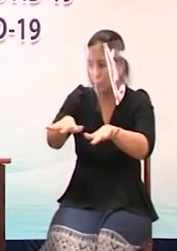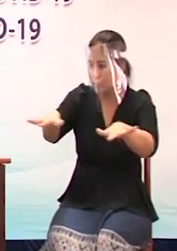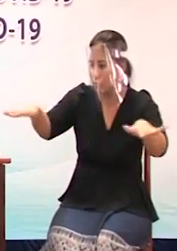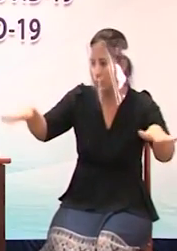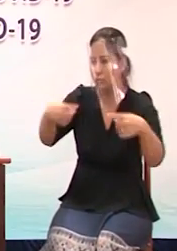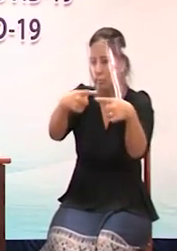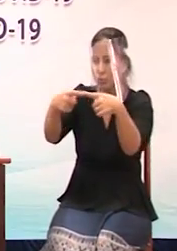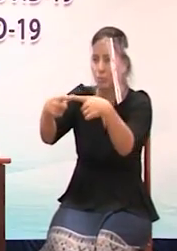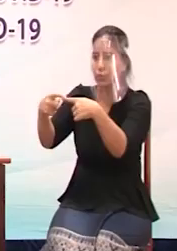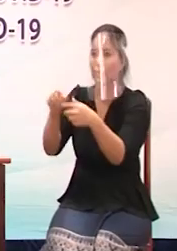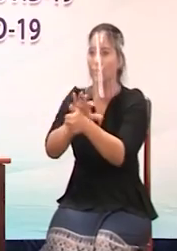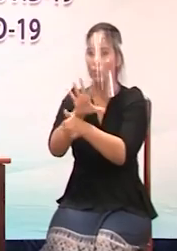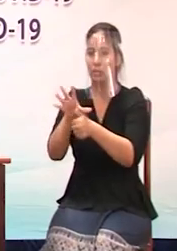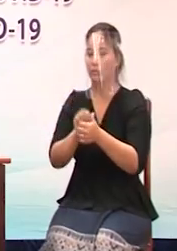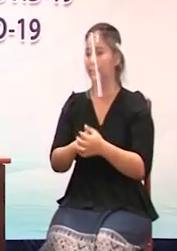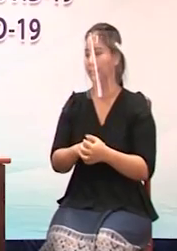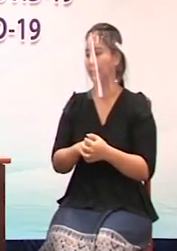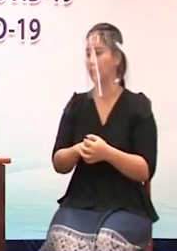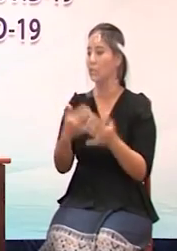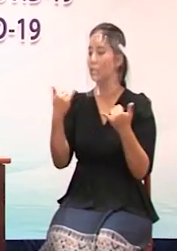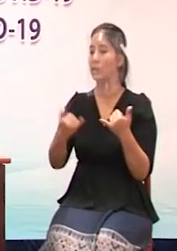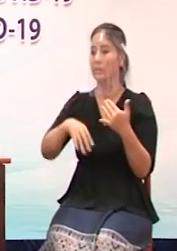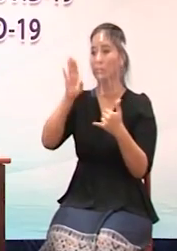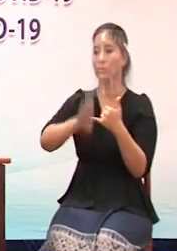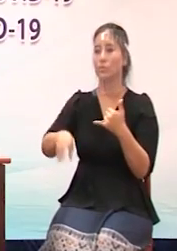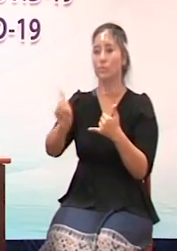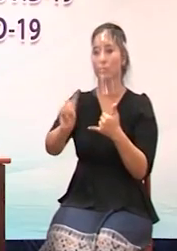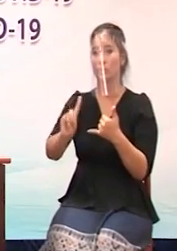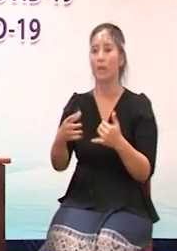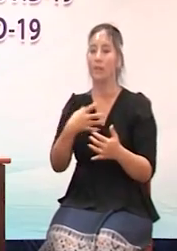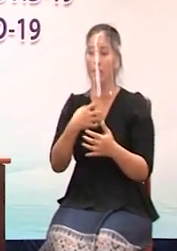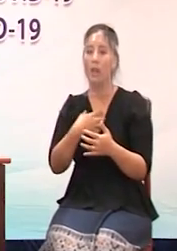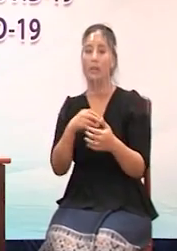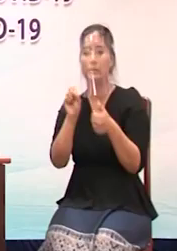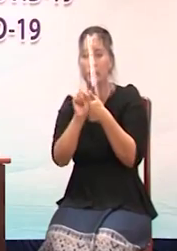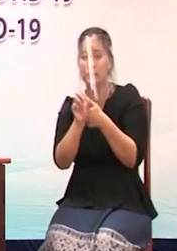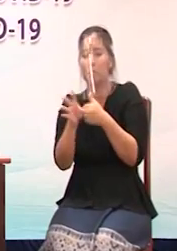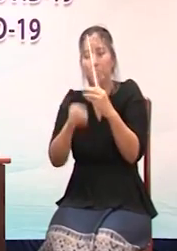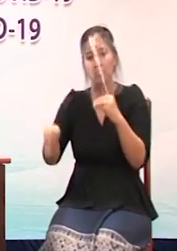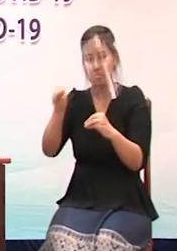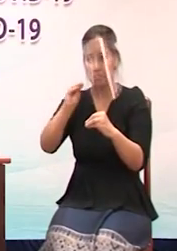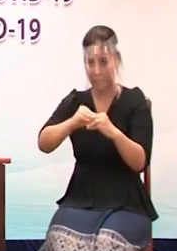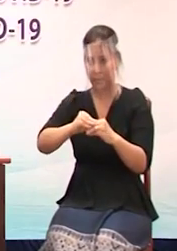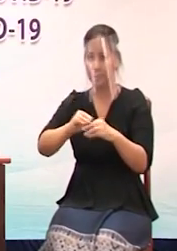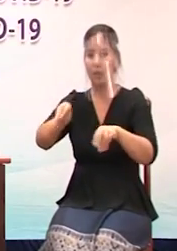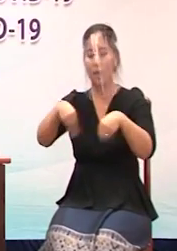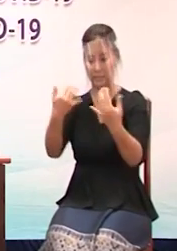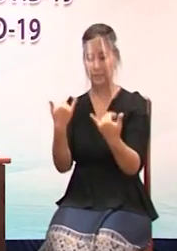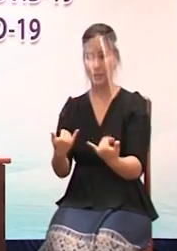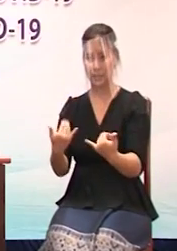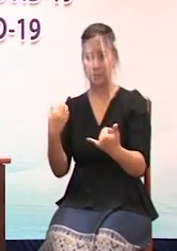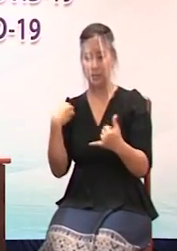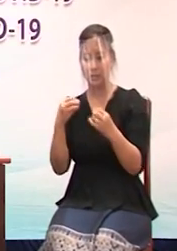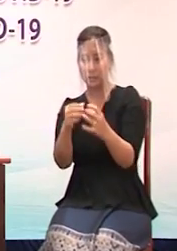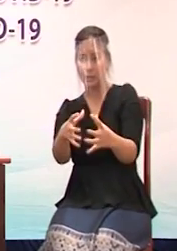ผู้อื่นอีกเนาะและฉะนั้นแล้วตอนท้ายนี่ข้าพเจ้าขอแนะนำเพิ่มเติมเนาะเพราะว่าพวกเฮาปัจจุบันเนี่ยพวกเฮาได้ขยาย